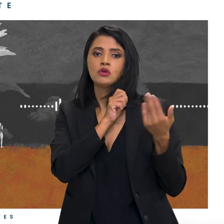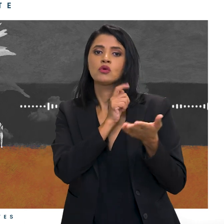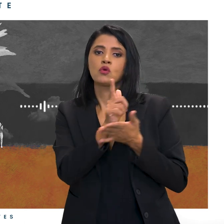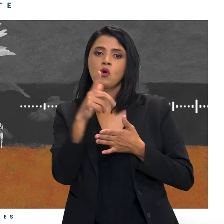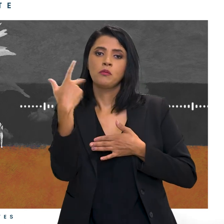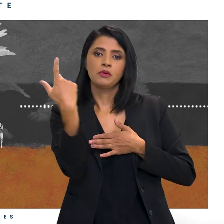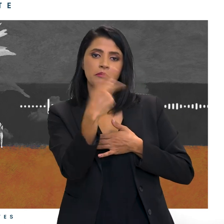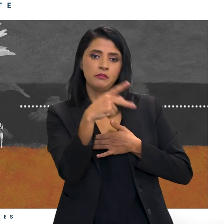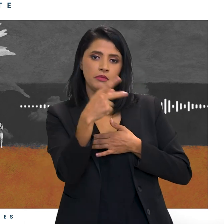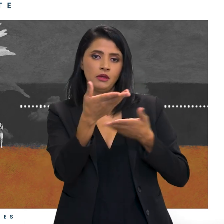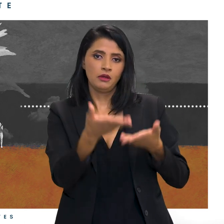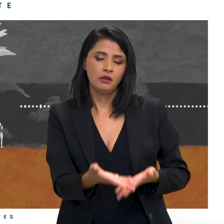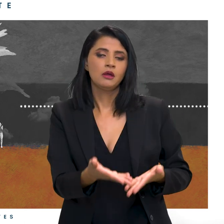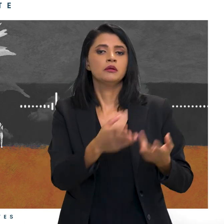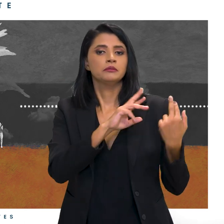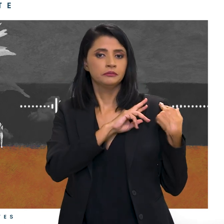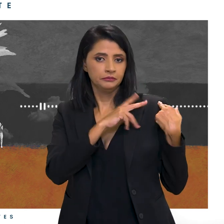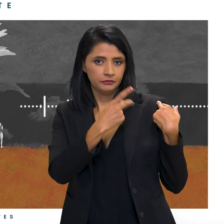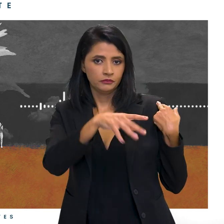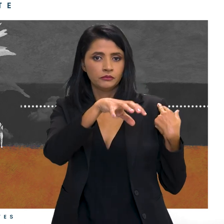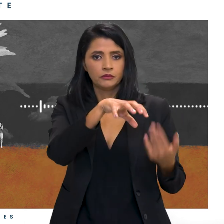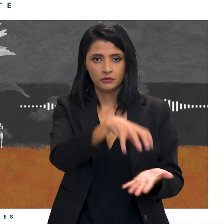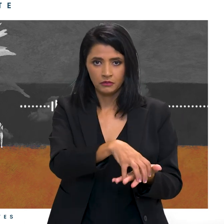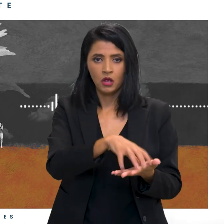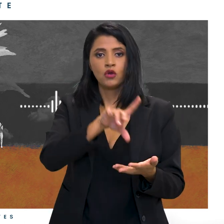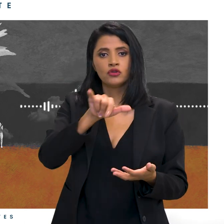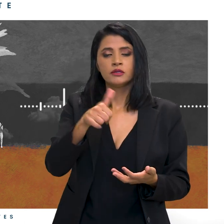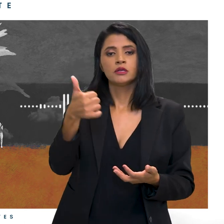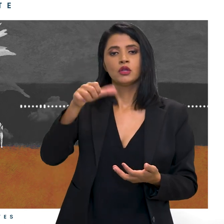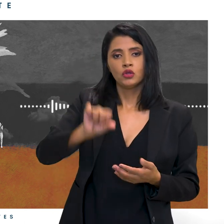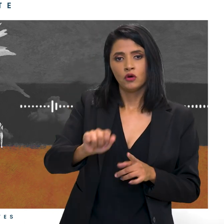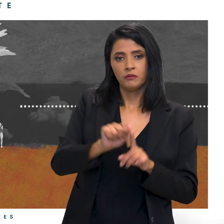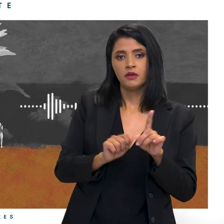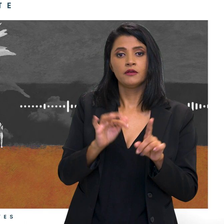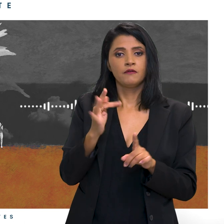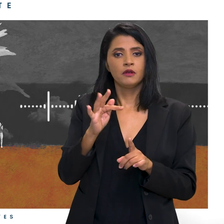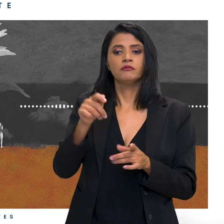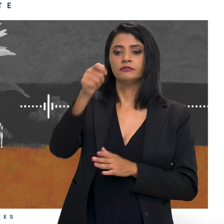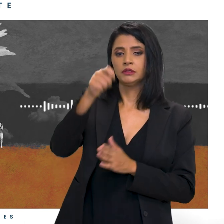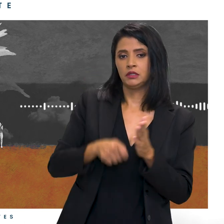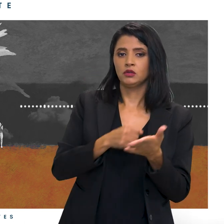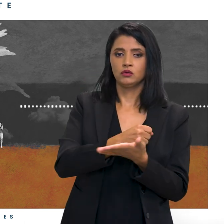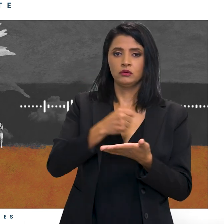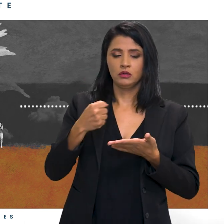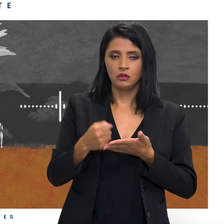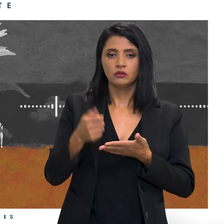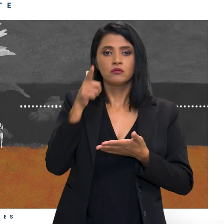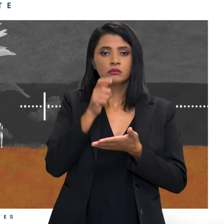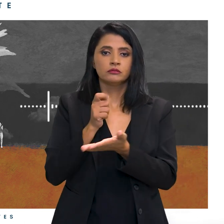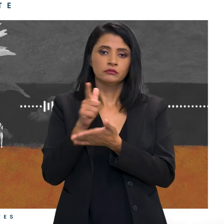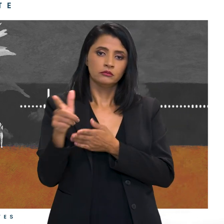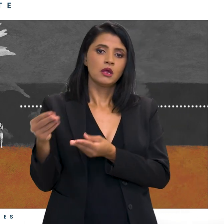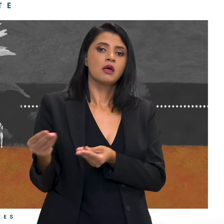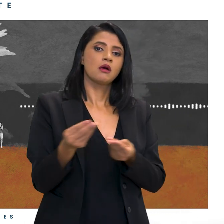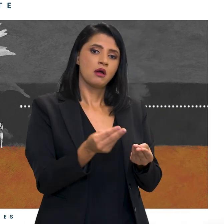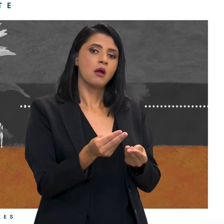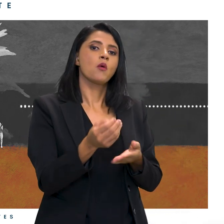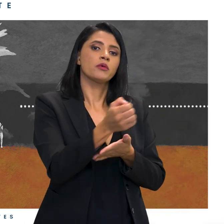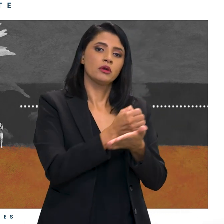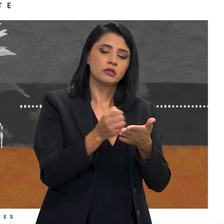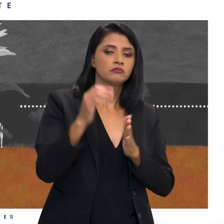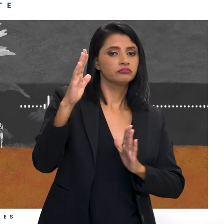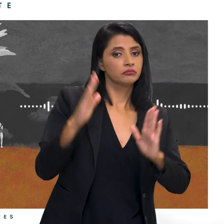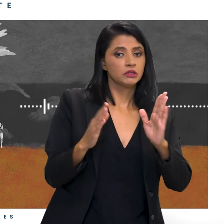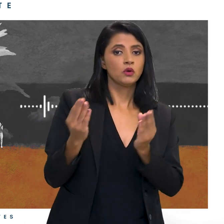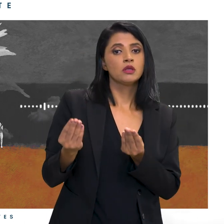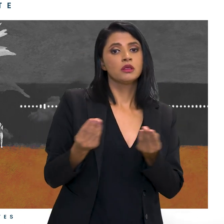compra centralizada pela pasta e que no dia 19 de fevereiro foi assinado um contrato para o fornecimento do medicamento,